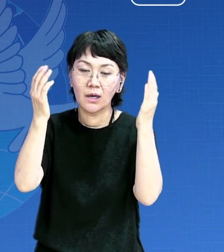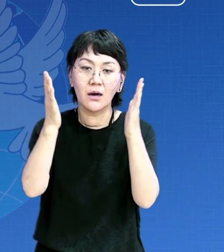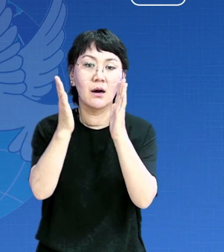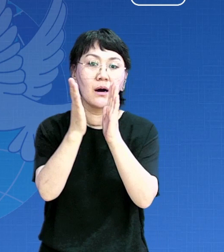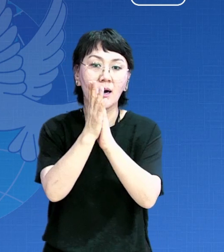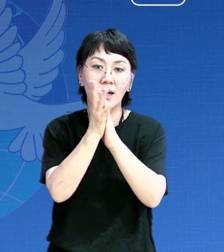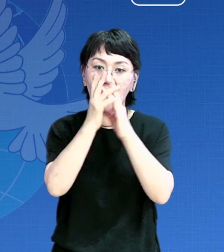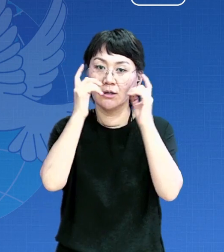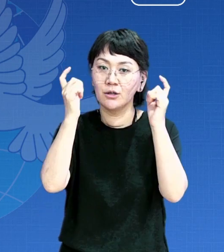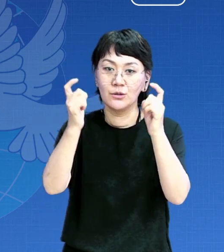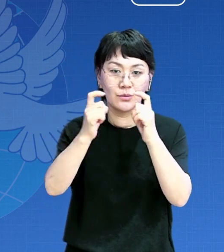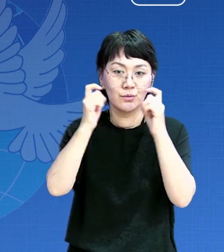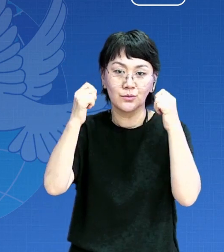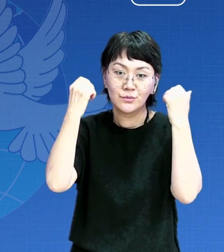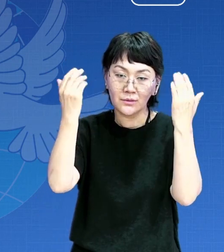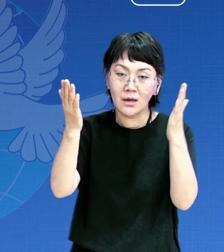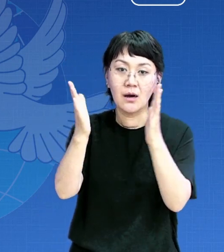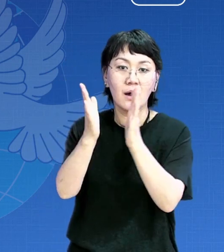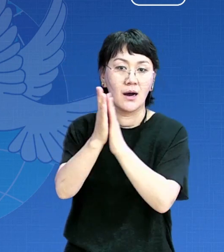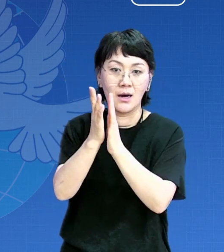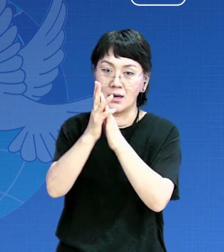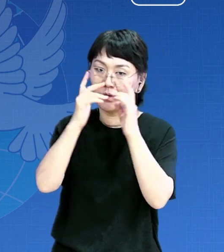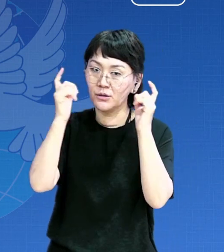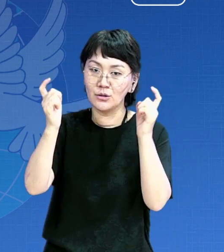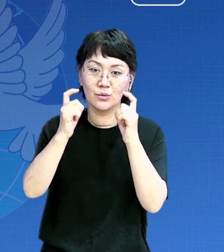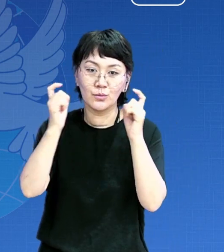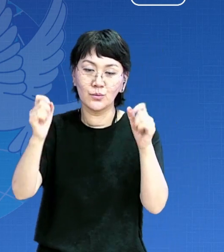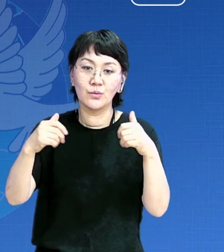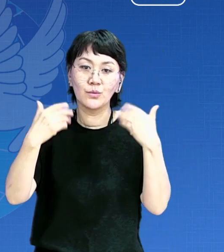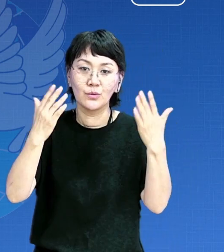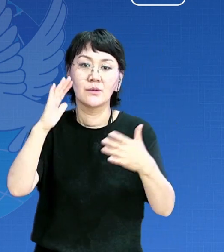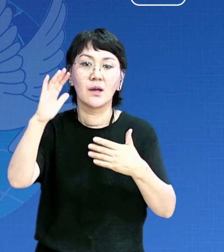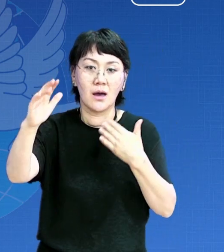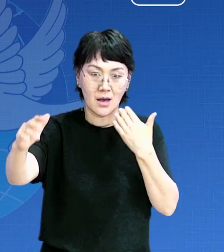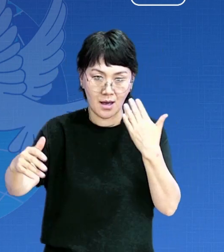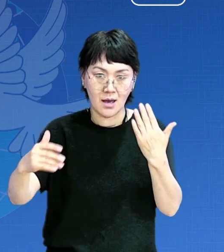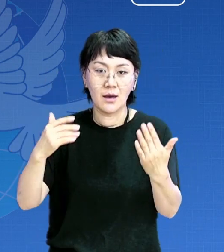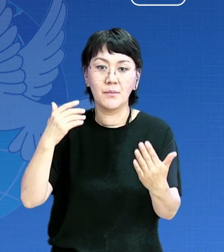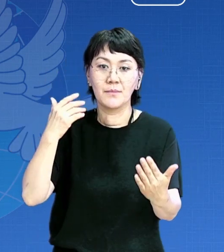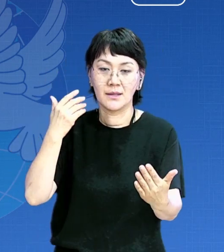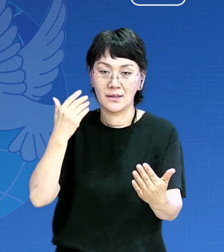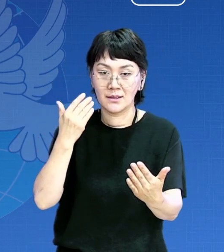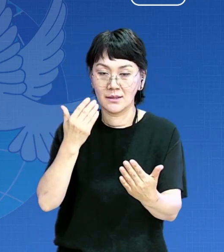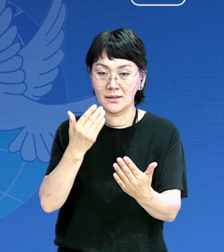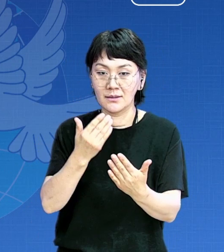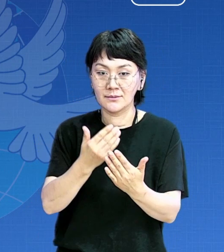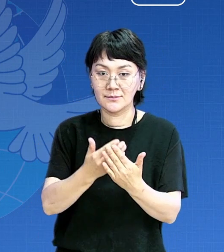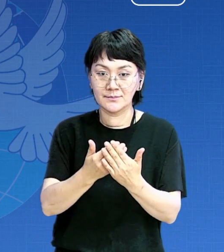Hallelujah, hallelujah, hallelujah.